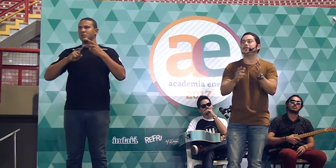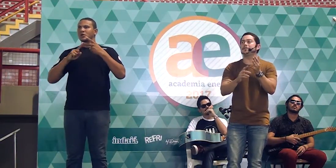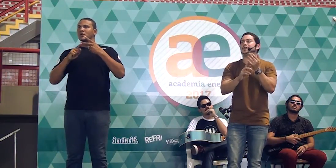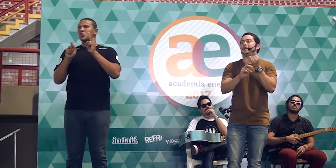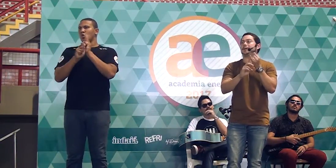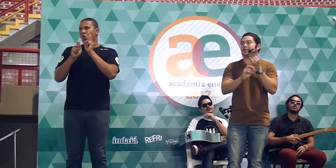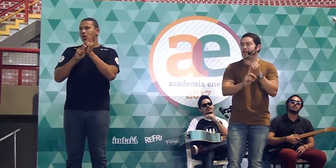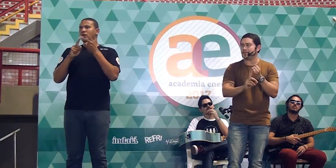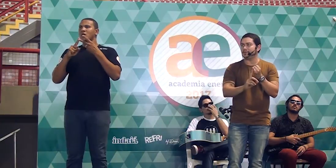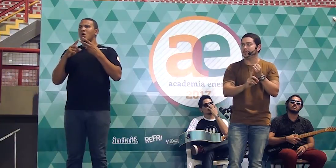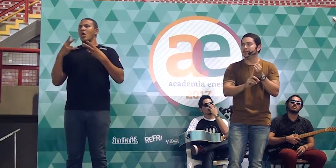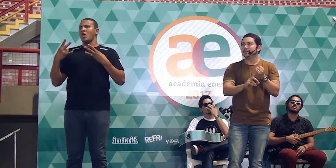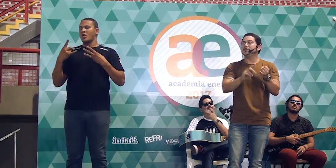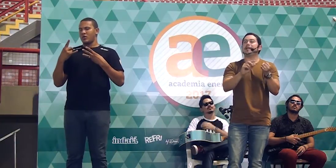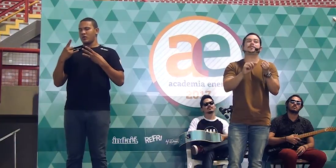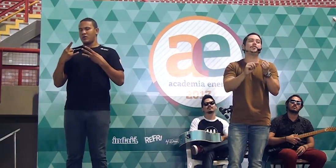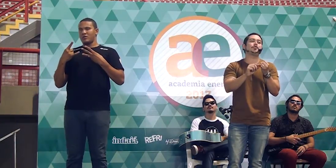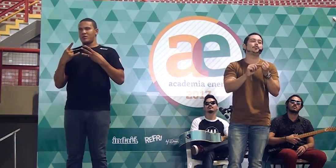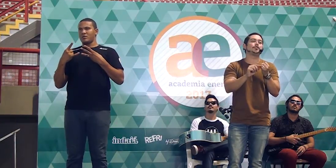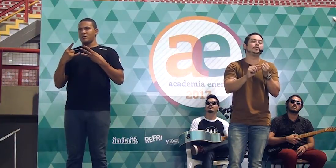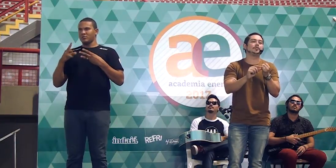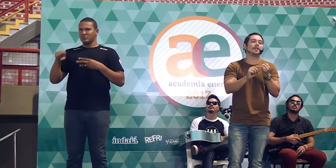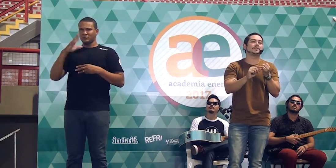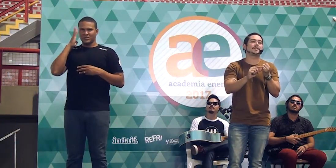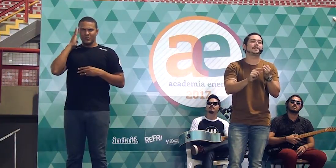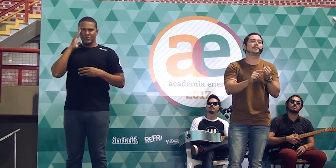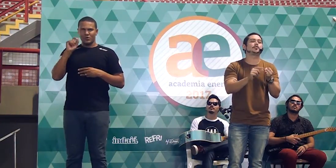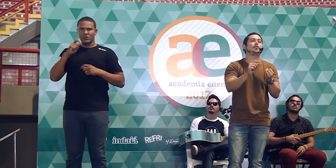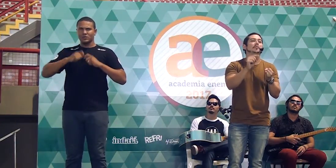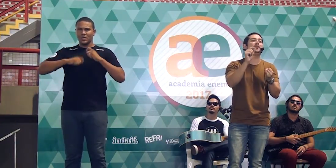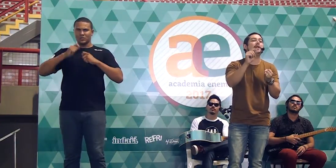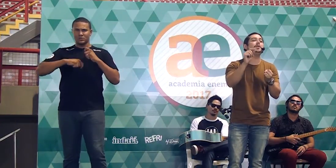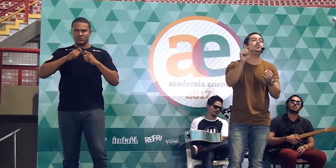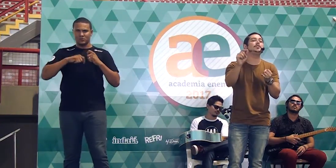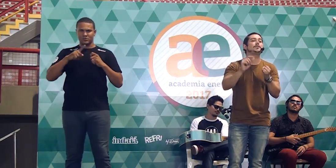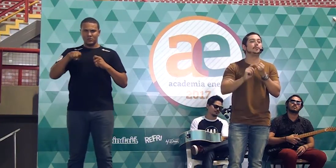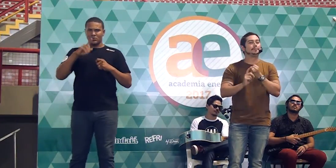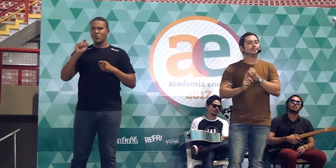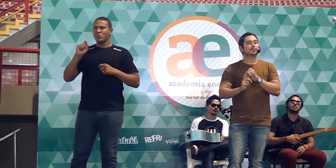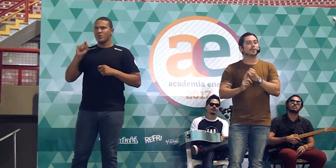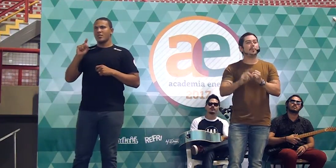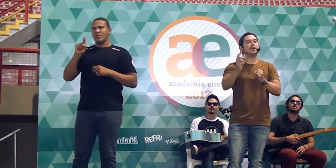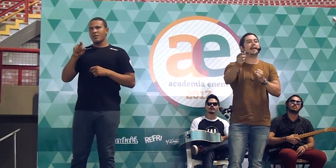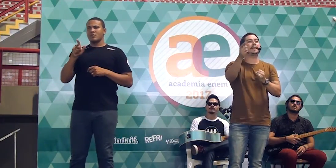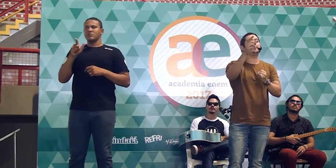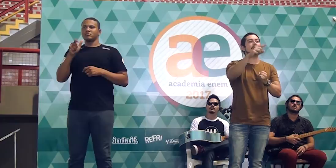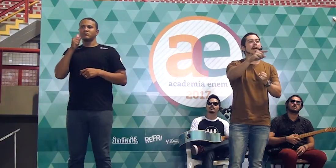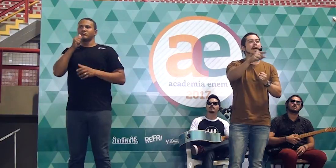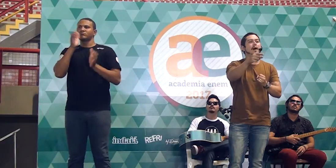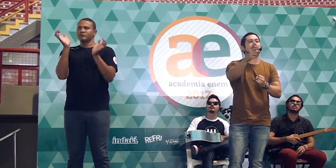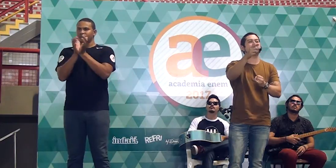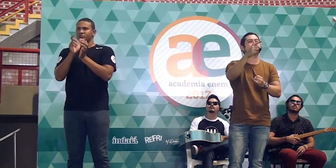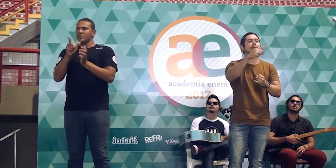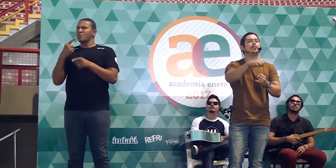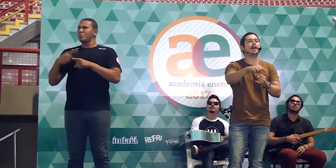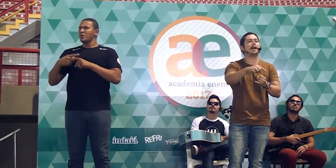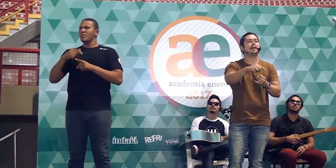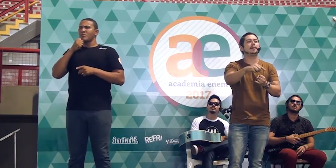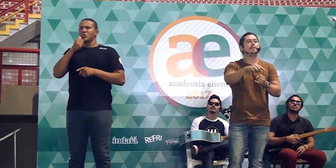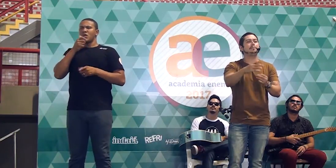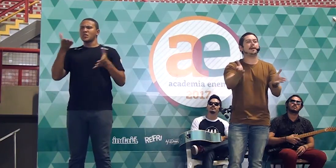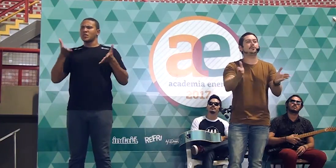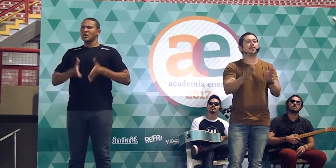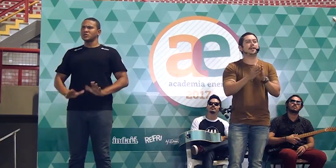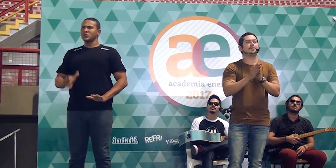roll tem sentido. Você sabe o que é sexo? Estava se discutindo nos anos 60 sobre o feminismo. Por que que a mulher, ao nascer